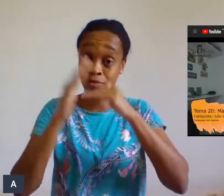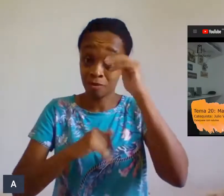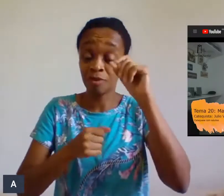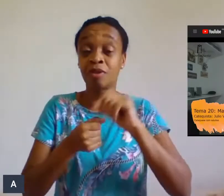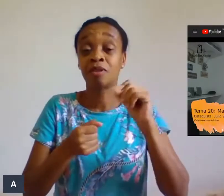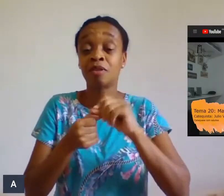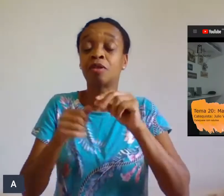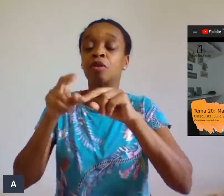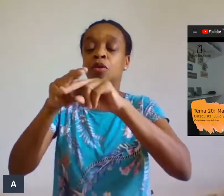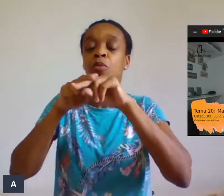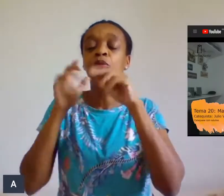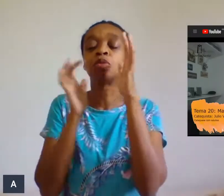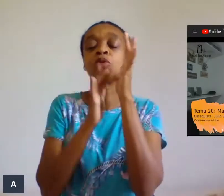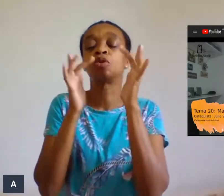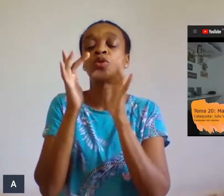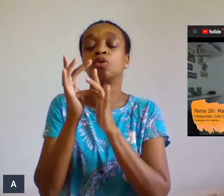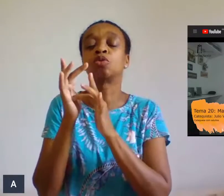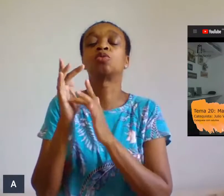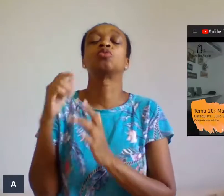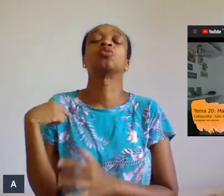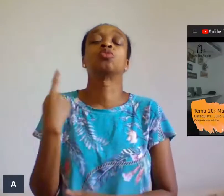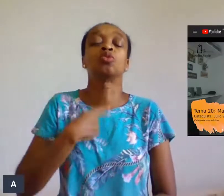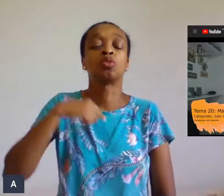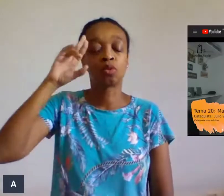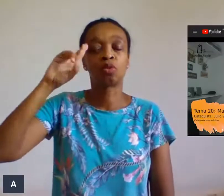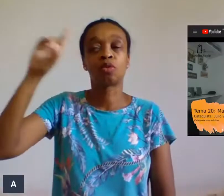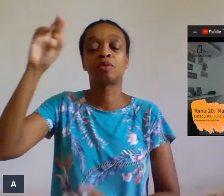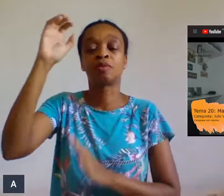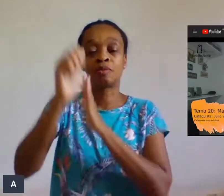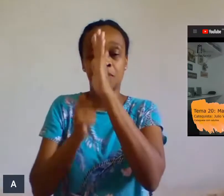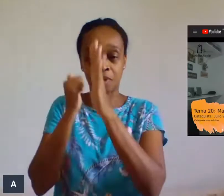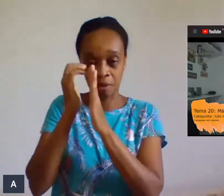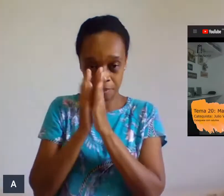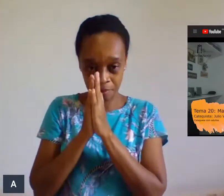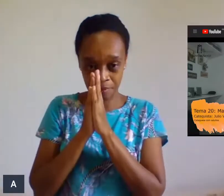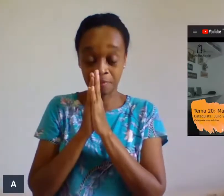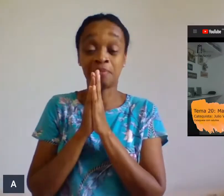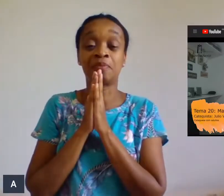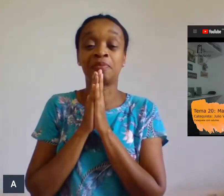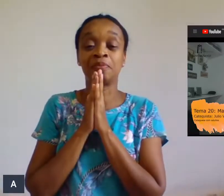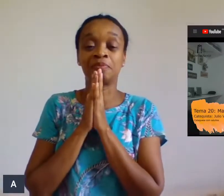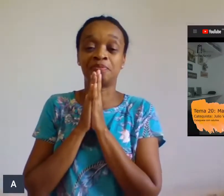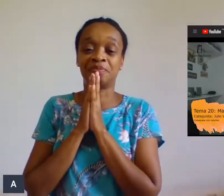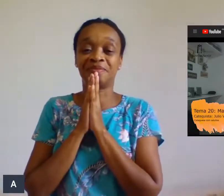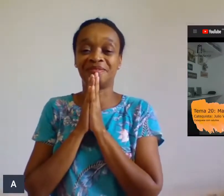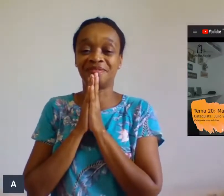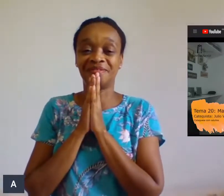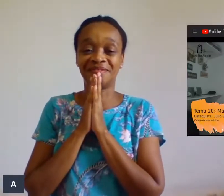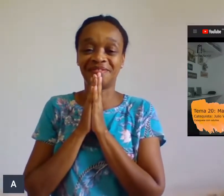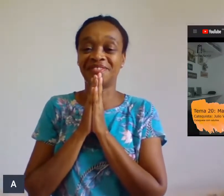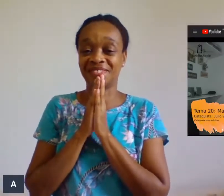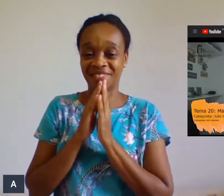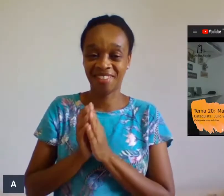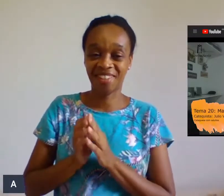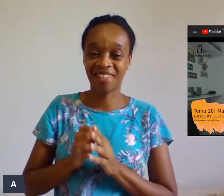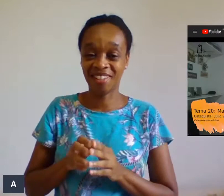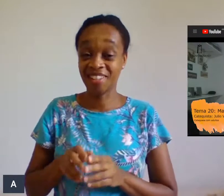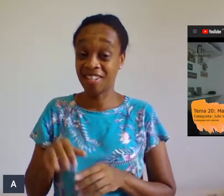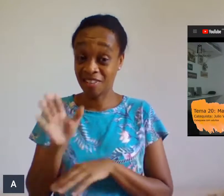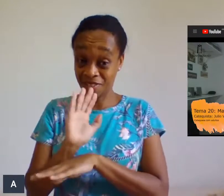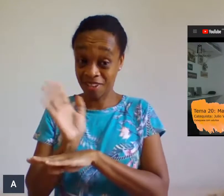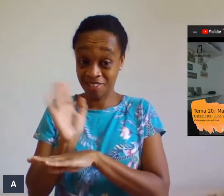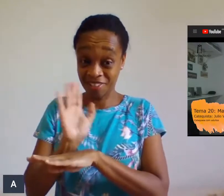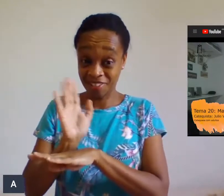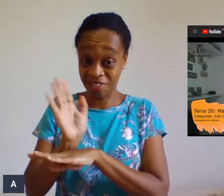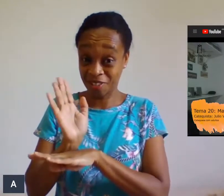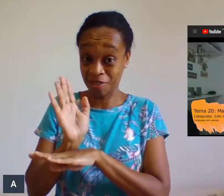por Cristo, Senhor nosso. Amém. Vou diminuir aqui a minha câmera para que você